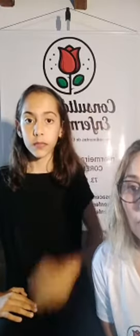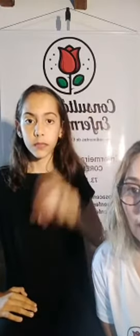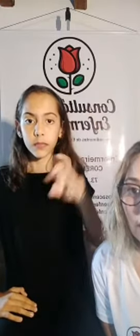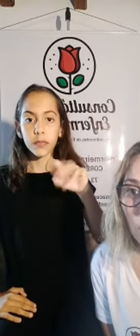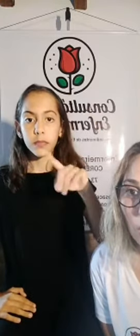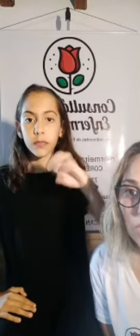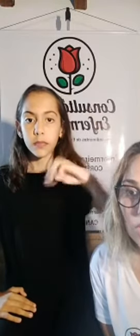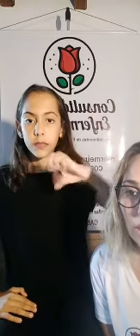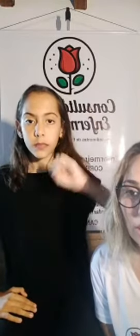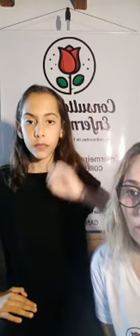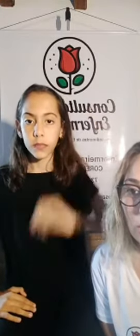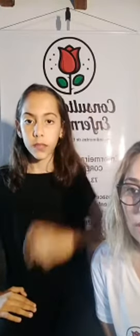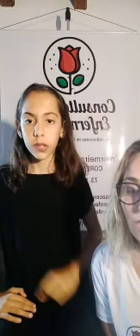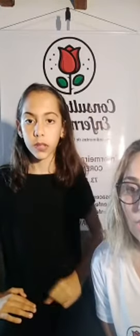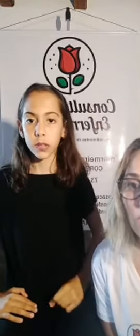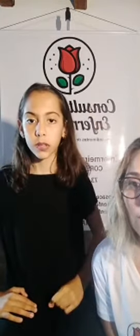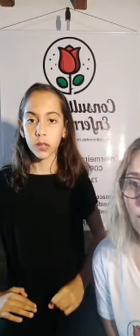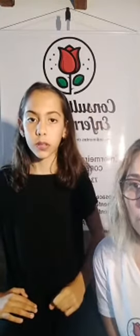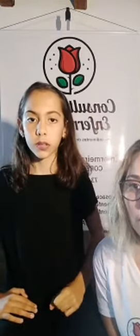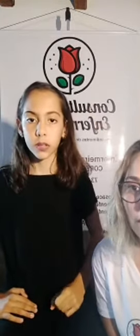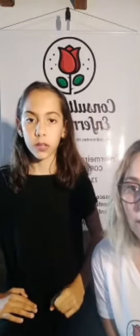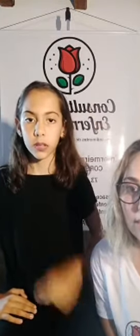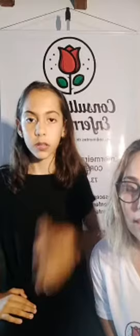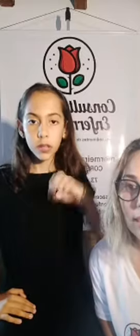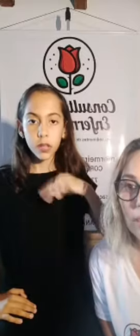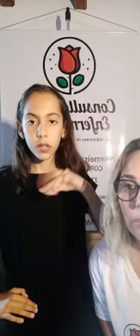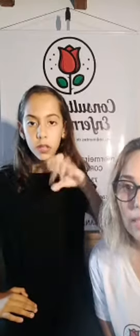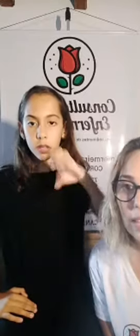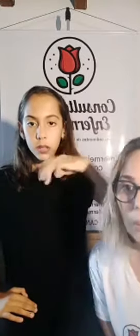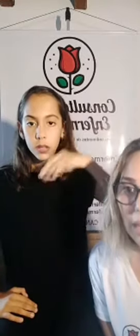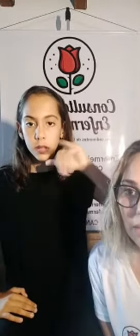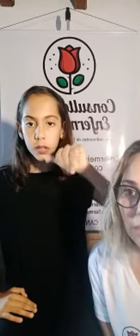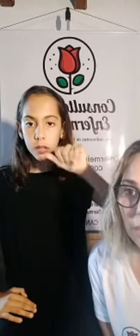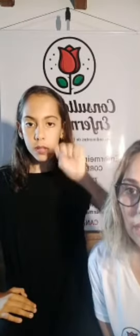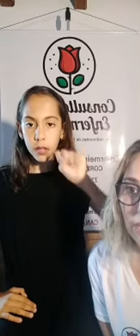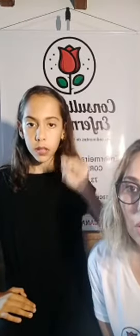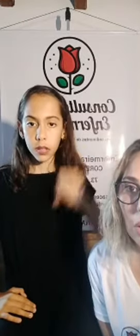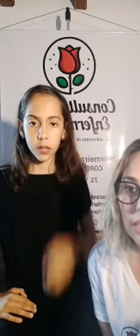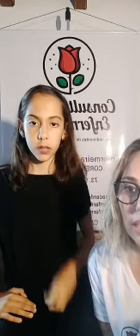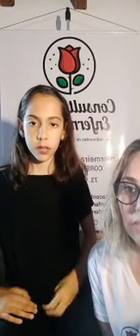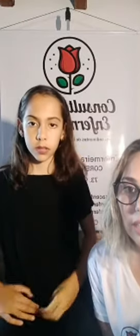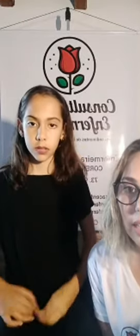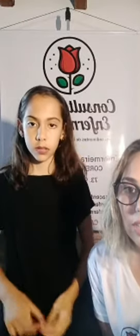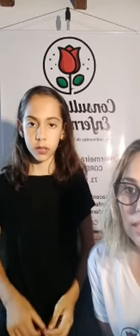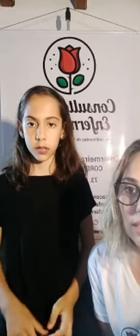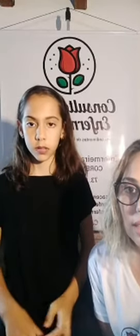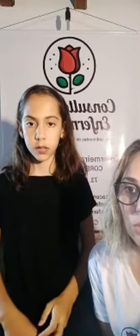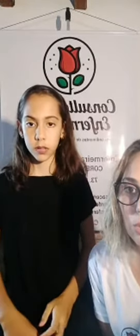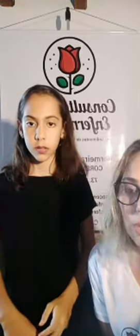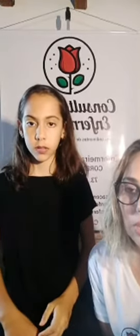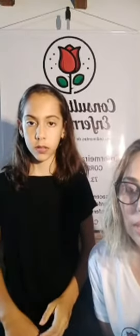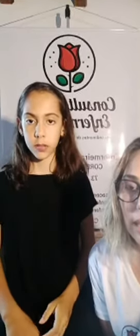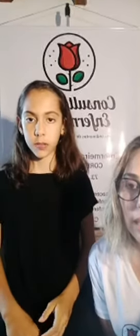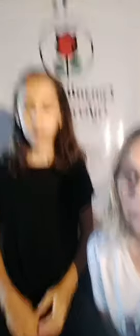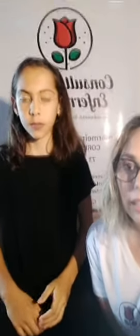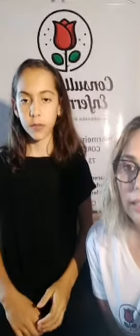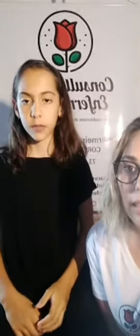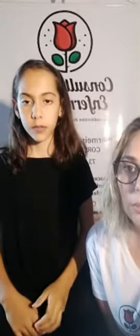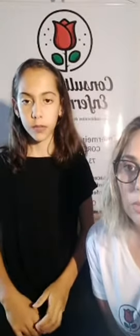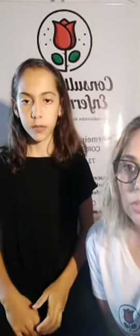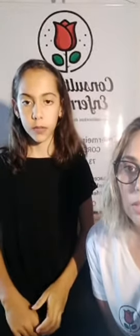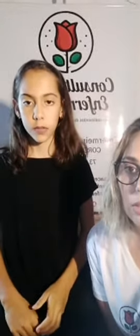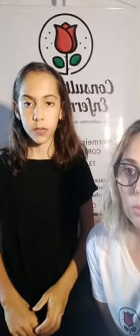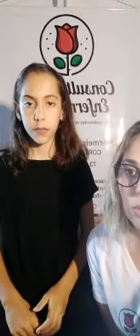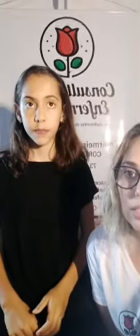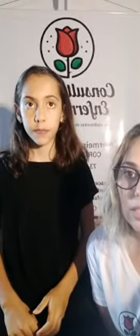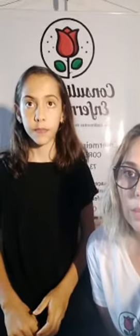o coordenador dos agentes de endemias. Também será uma live maravilhosa referente a esses assuntos, né,